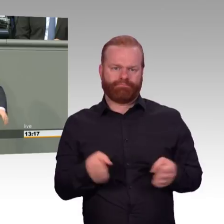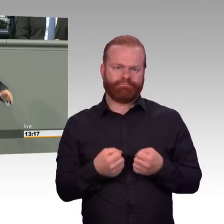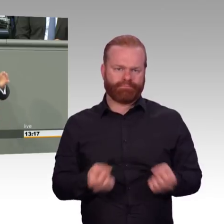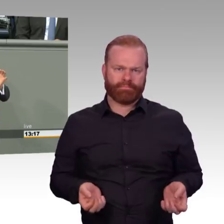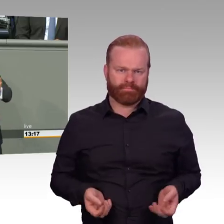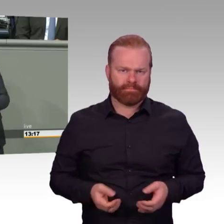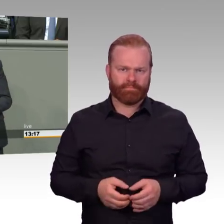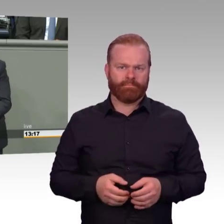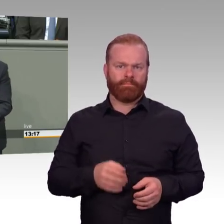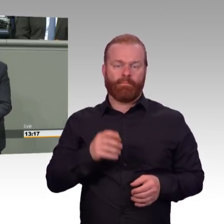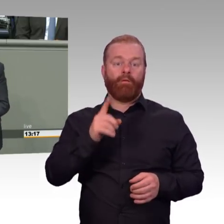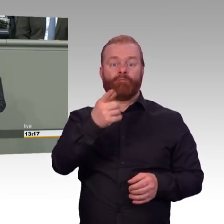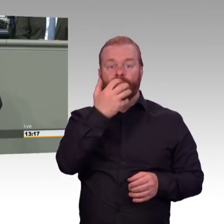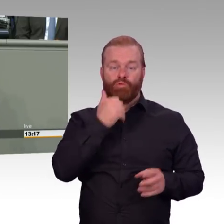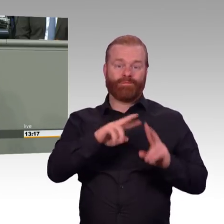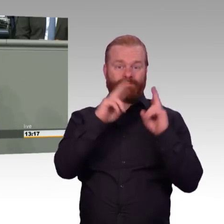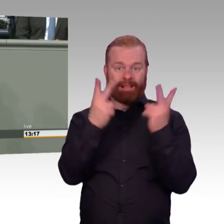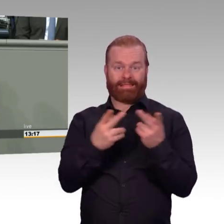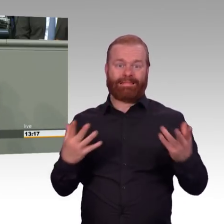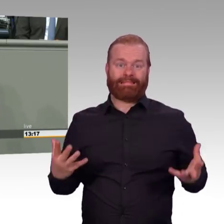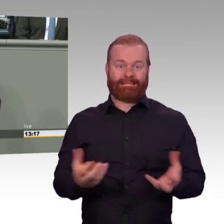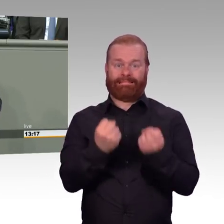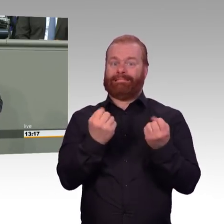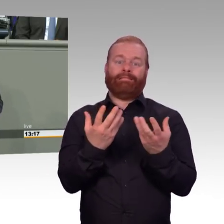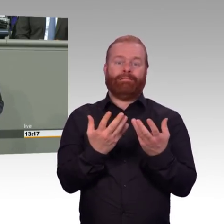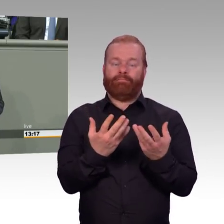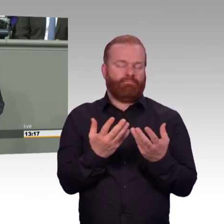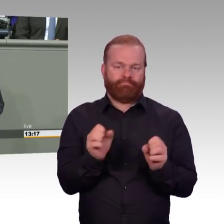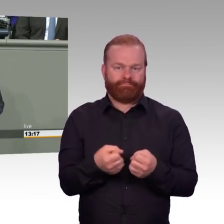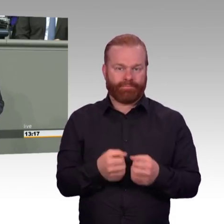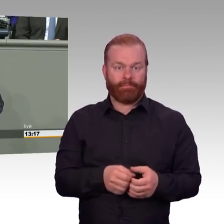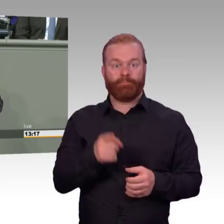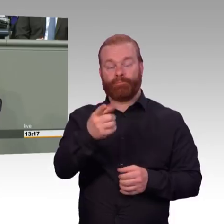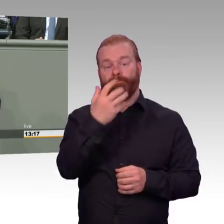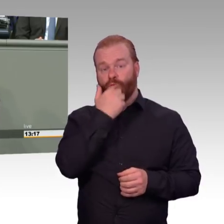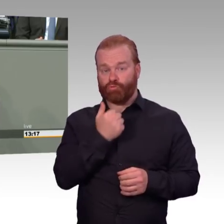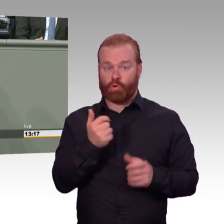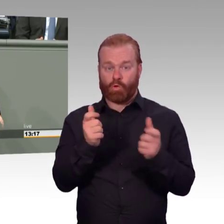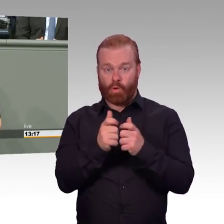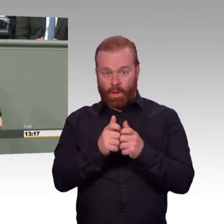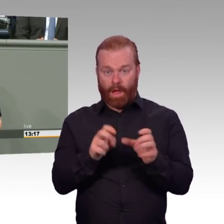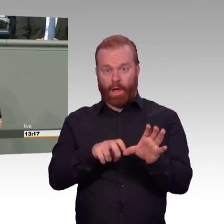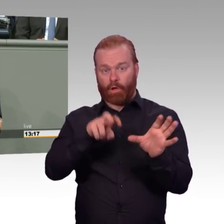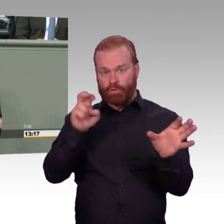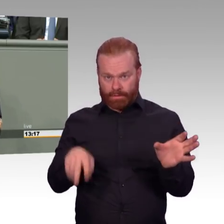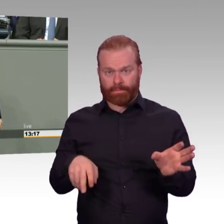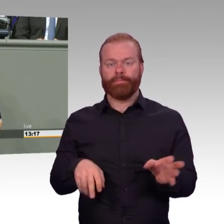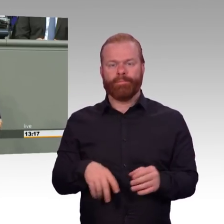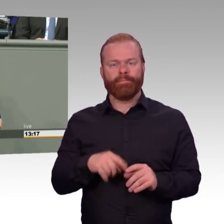wenigstens einmal, einmal rational zu handeln und planen Sie ihn erst dann, wenn mindestens 40 Gigawatt